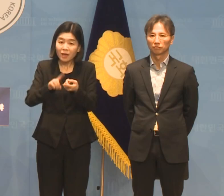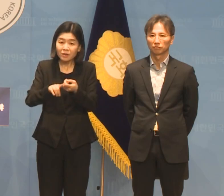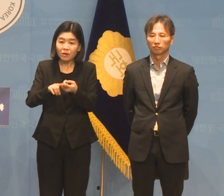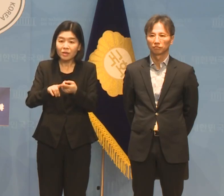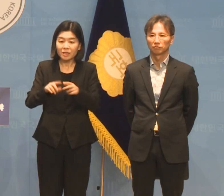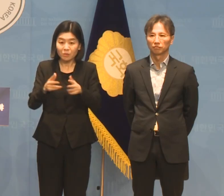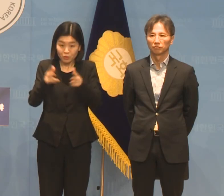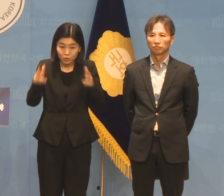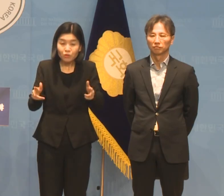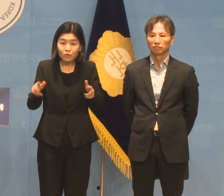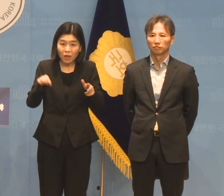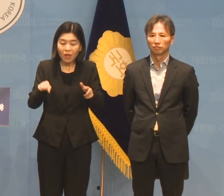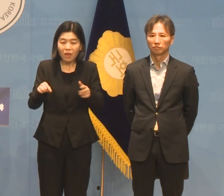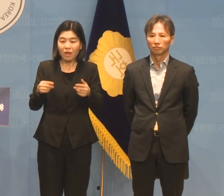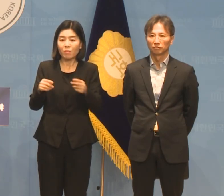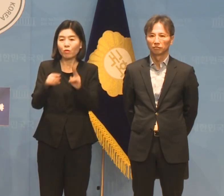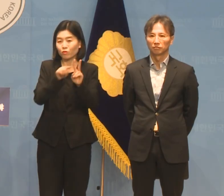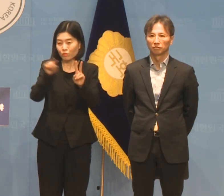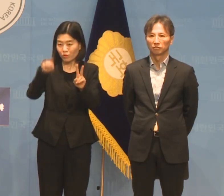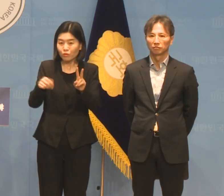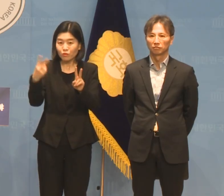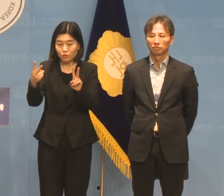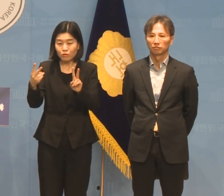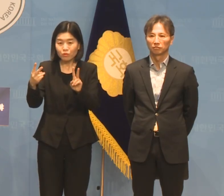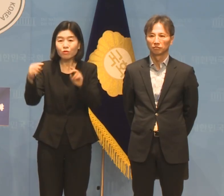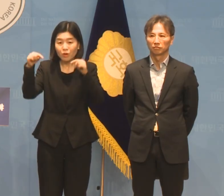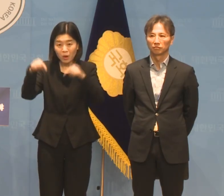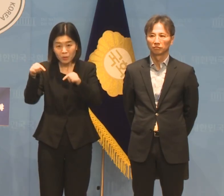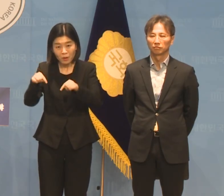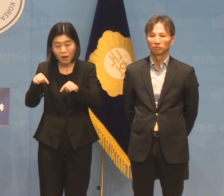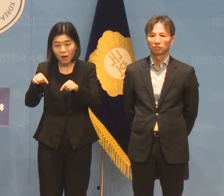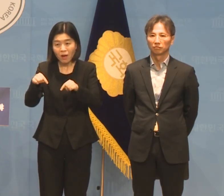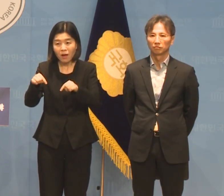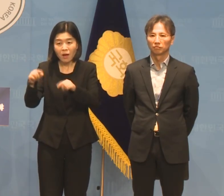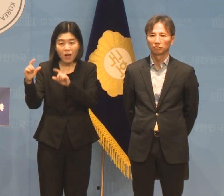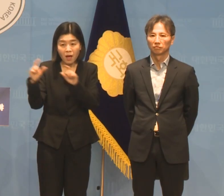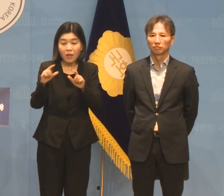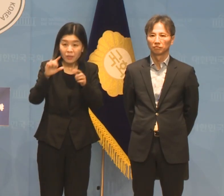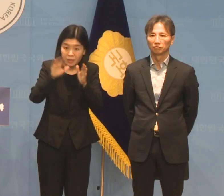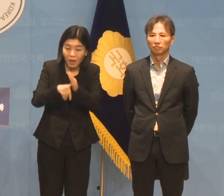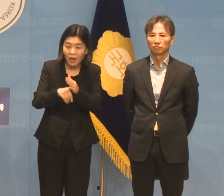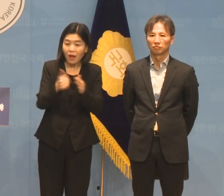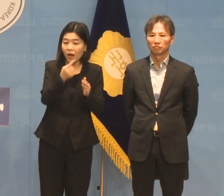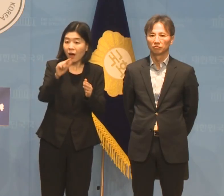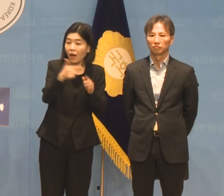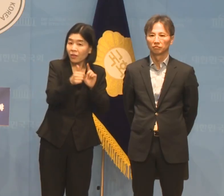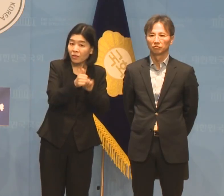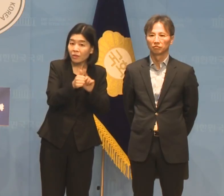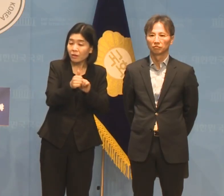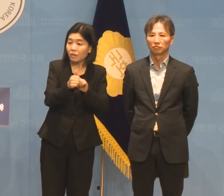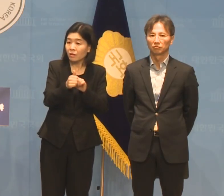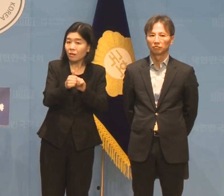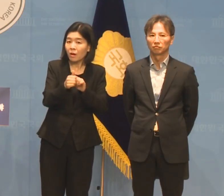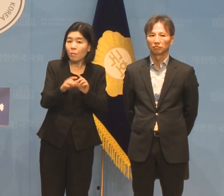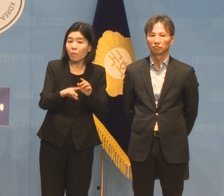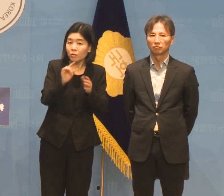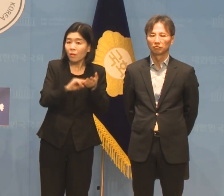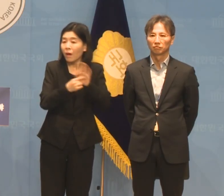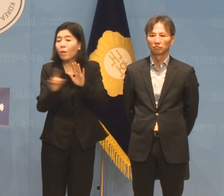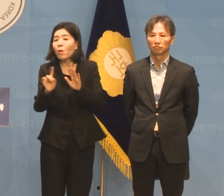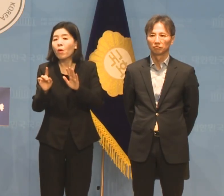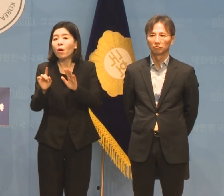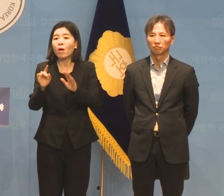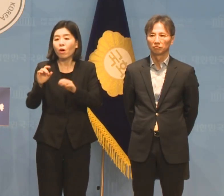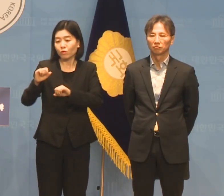가운데 한덕수 권한대행이 협상 시작도 전에 방위비 재협상 가능성을 시사했습니다. 저는